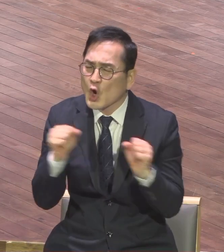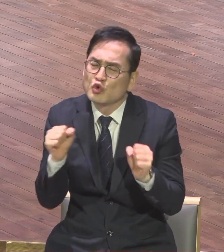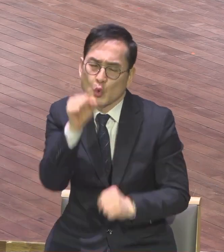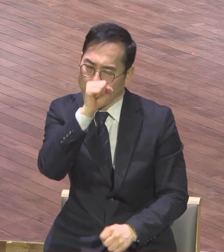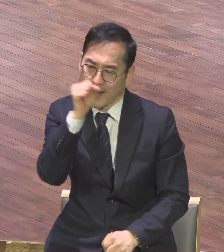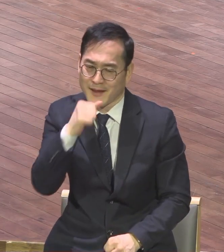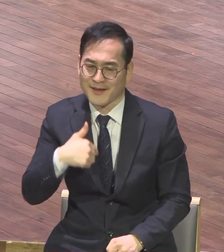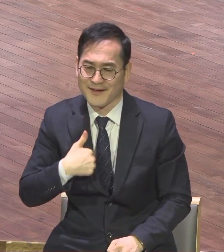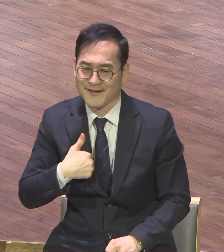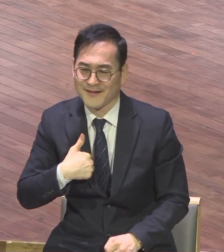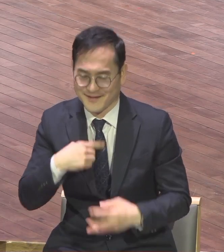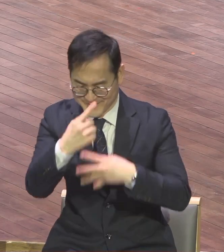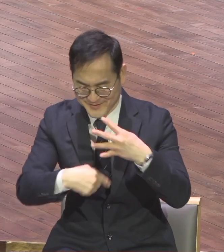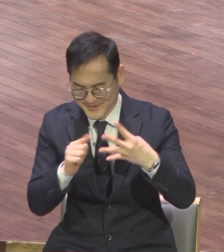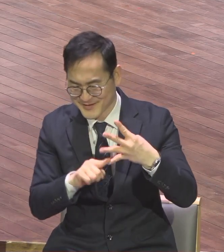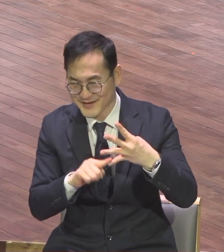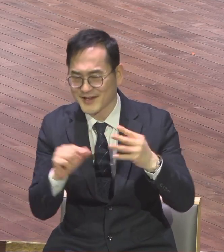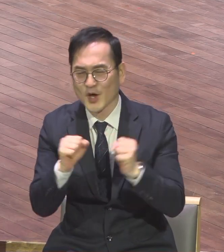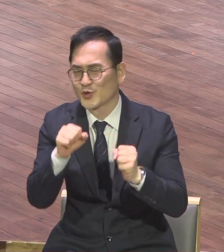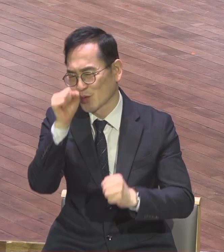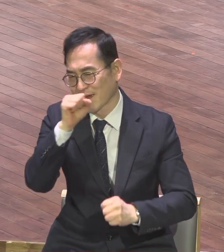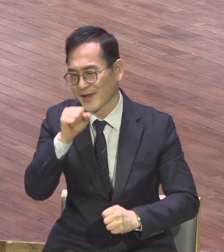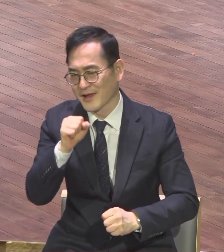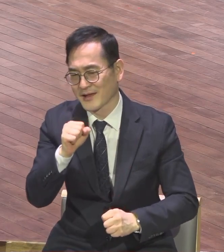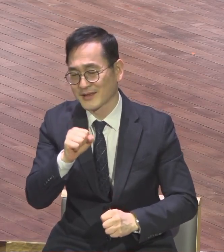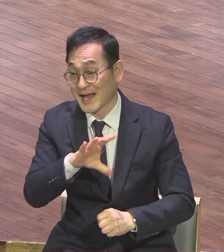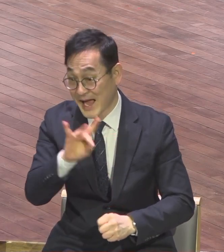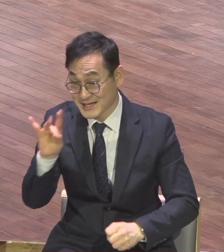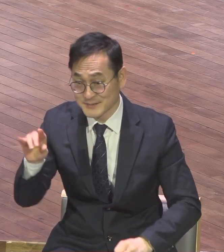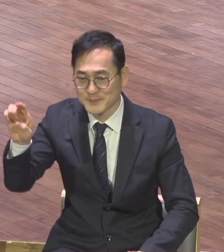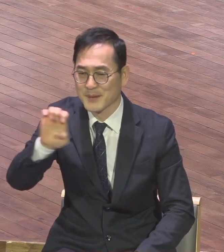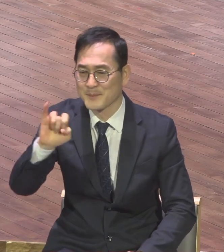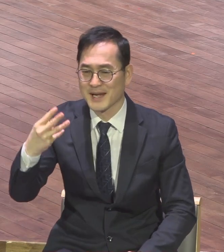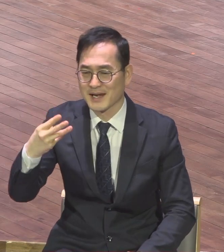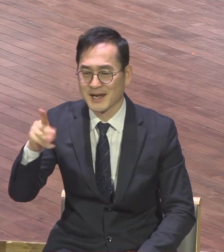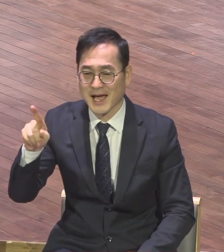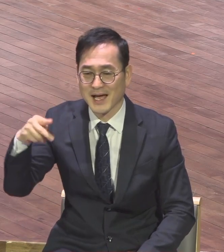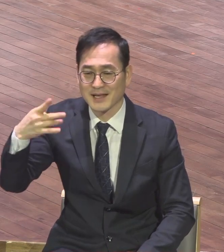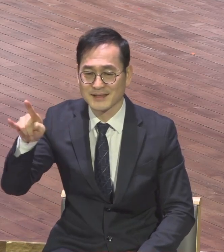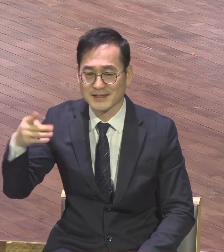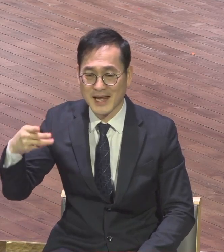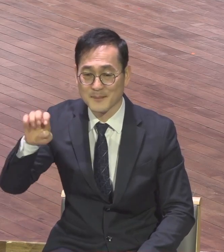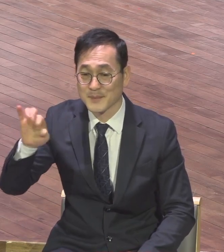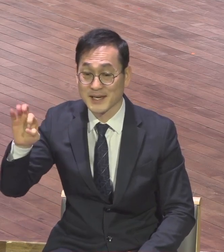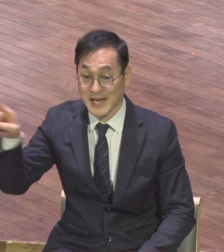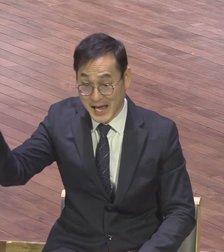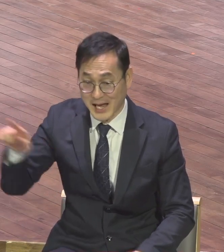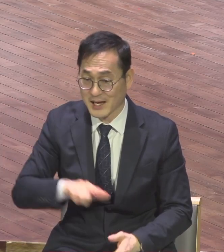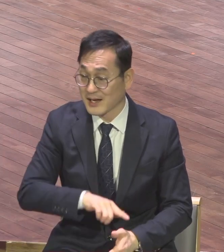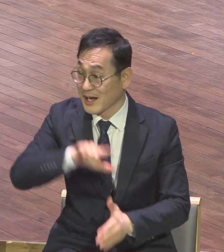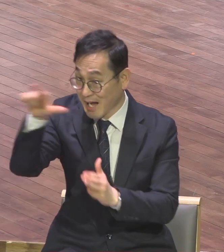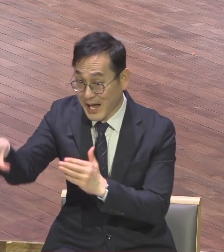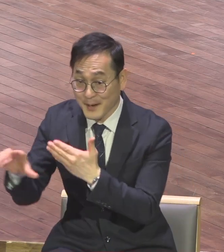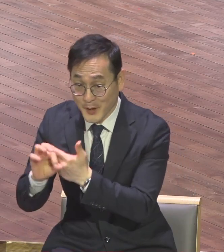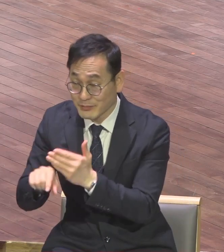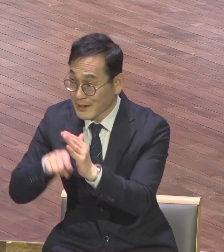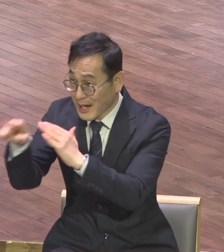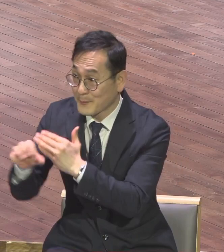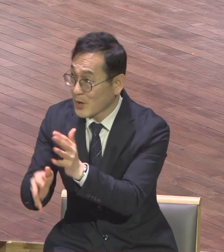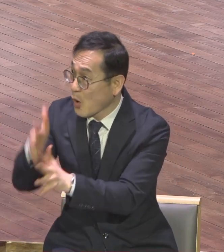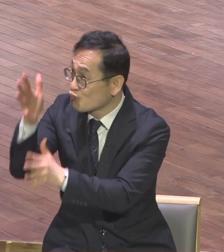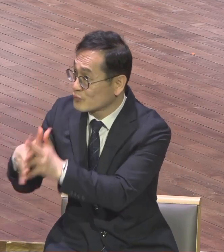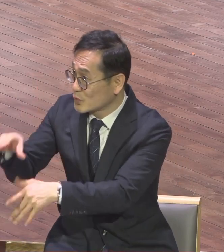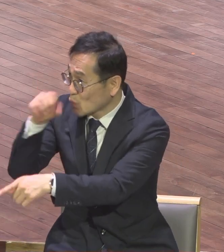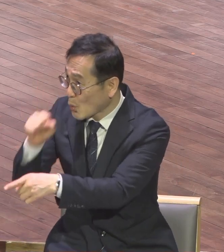별로 좋아하지 않았어요. 한 번씩 사촌 누나들이 있는 동부의 필라델피아를 가면 너무 좋은 거예요. 건물들도 영화에서 보는 그런